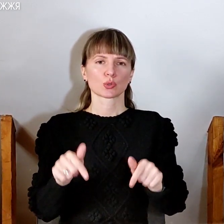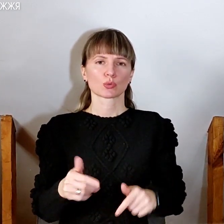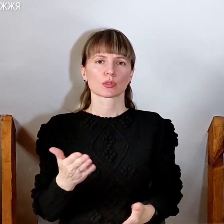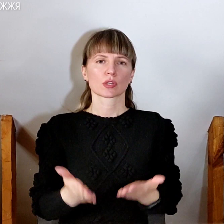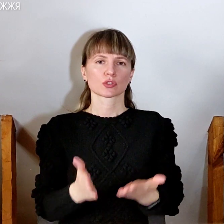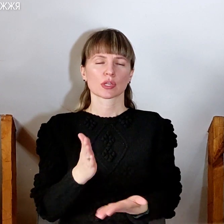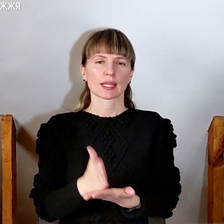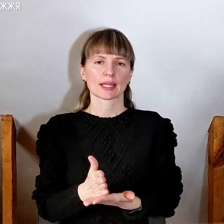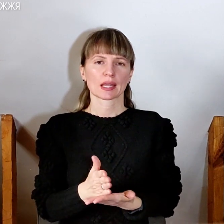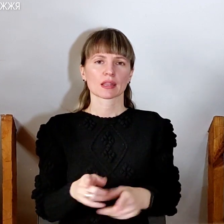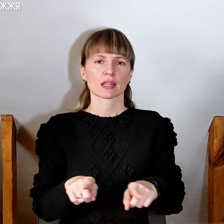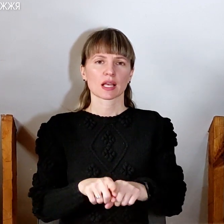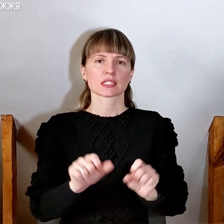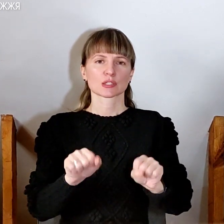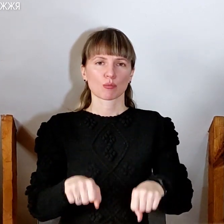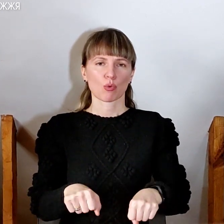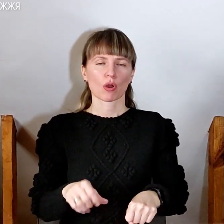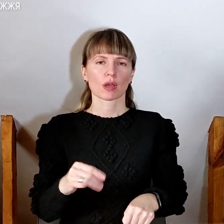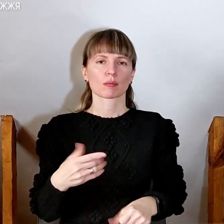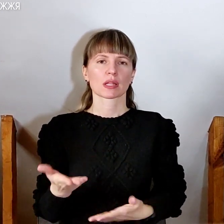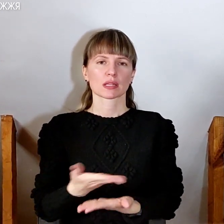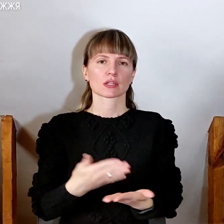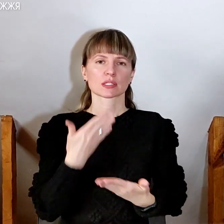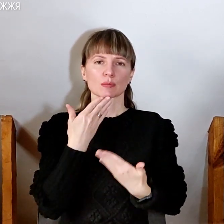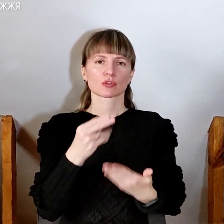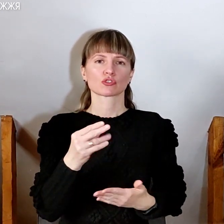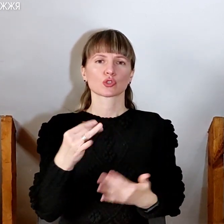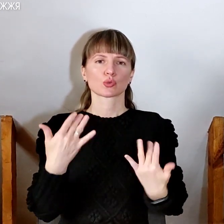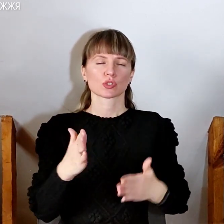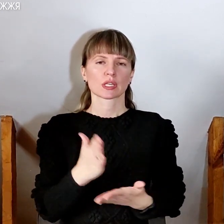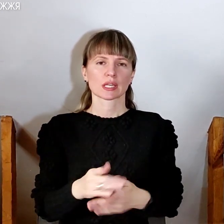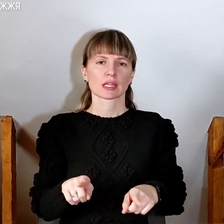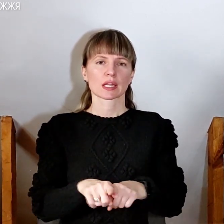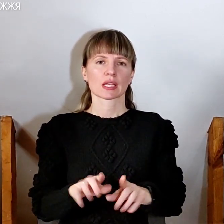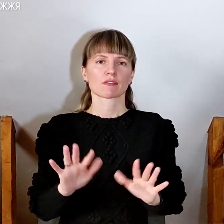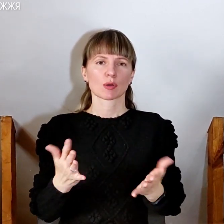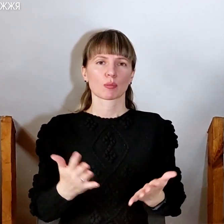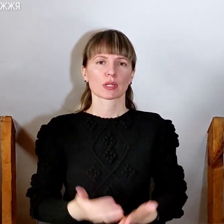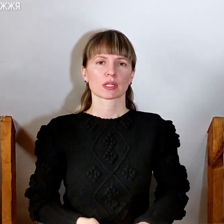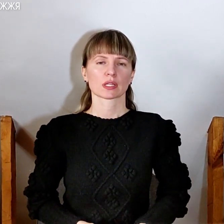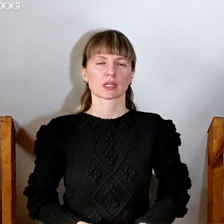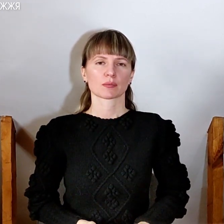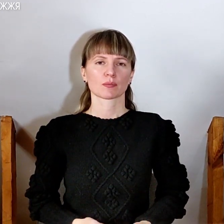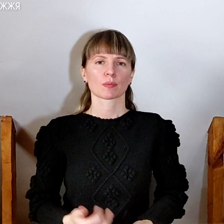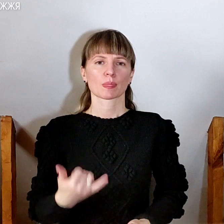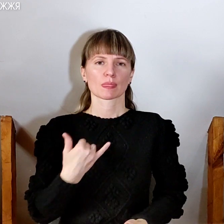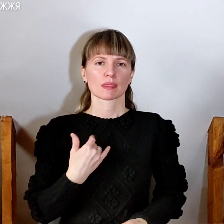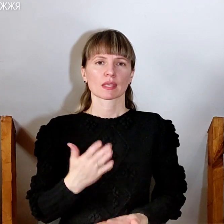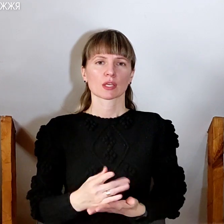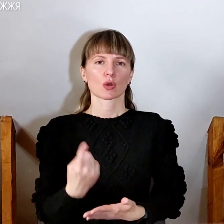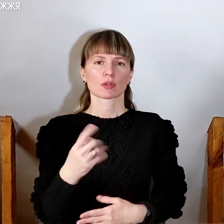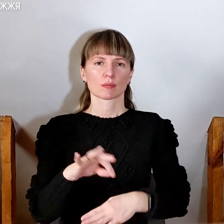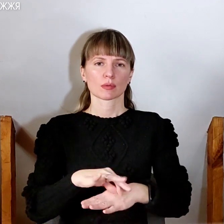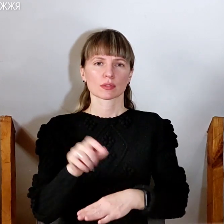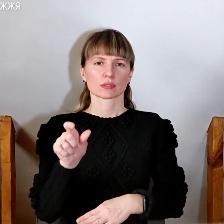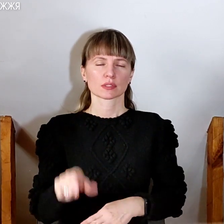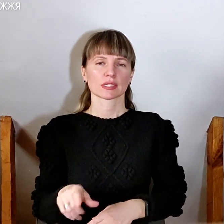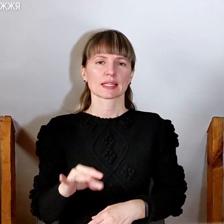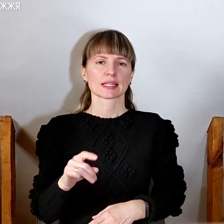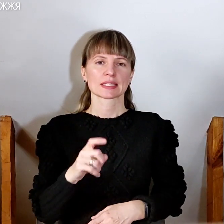є така змога. І, власне, ми також запитали, чи вже є такі випадки. У нас вже одна пацієнтка з